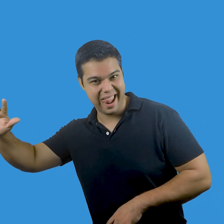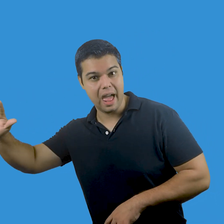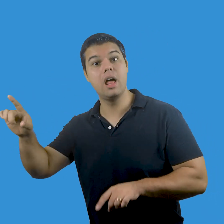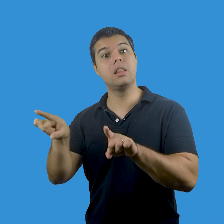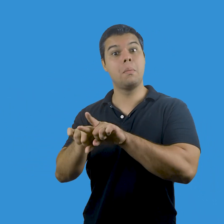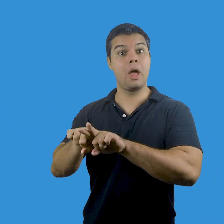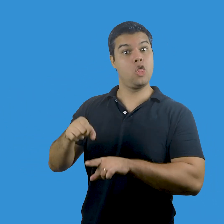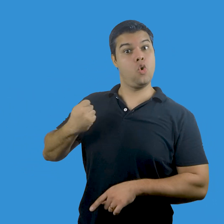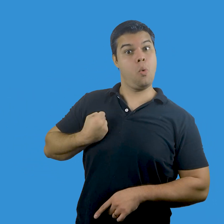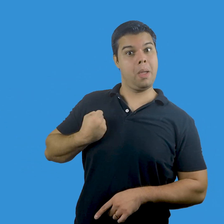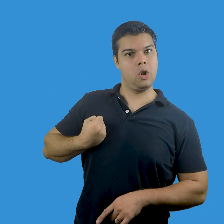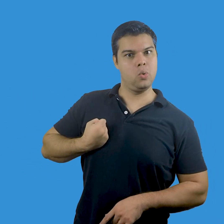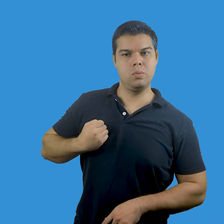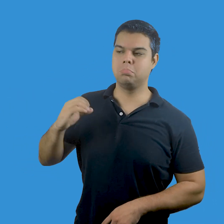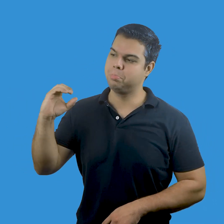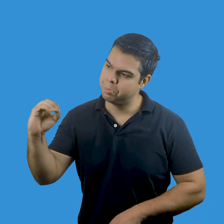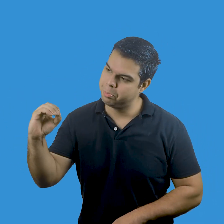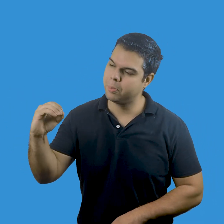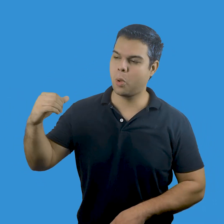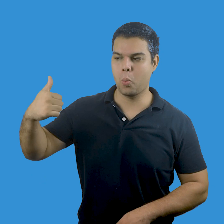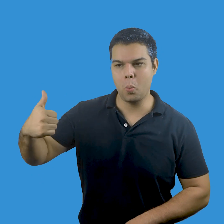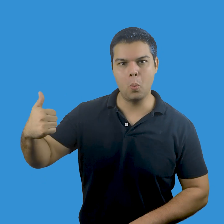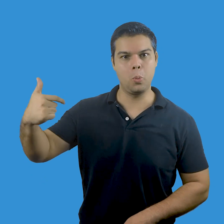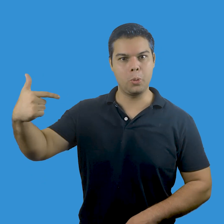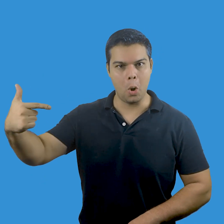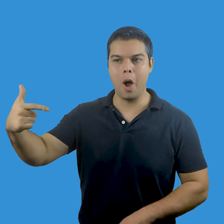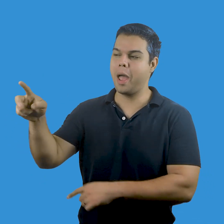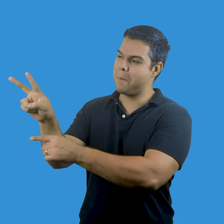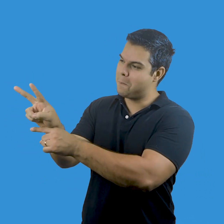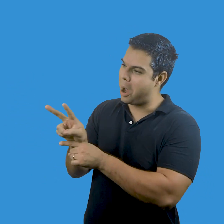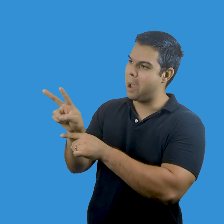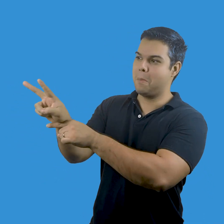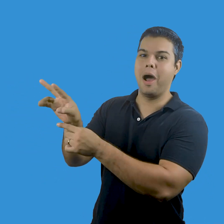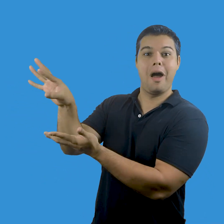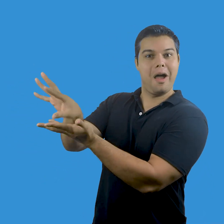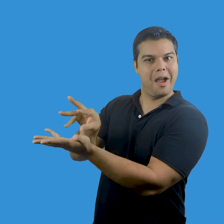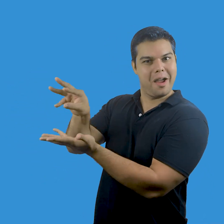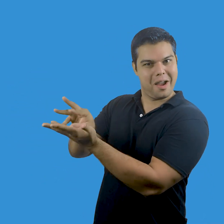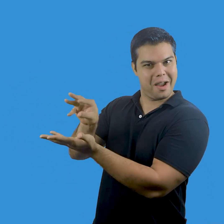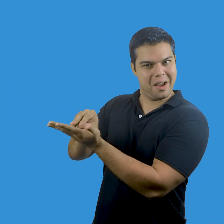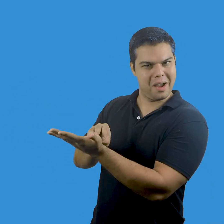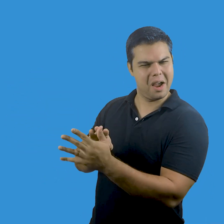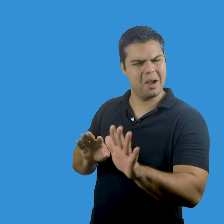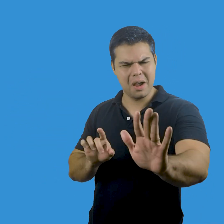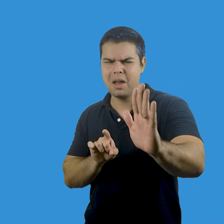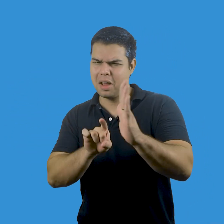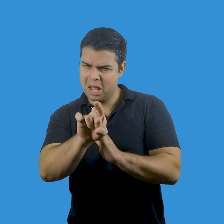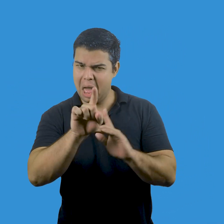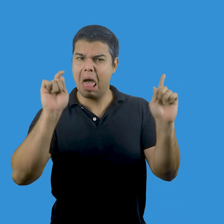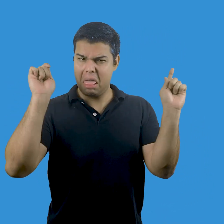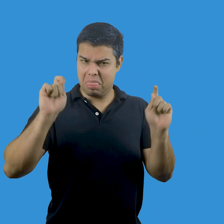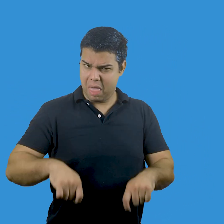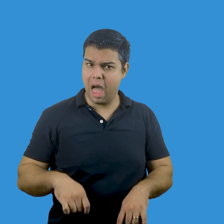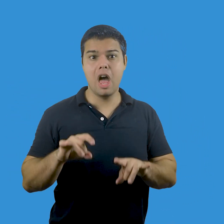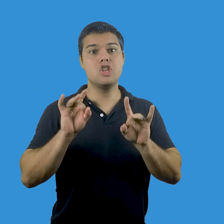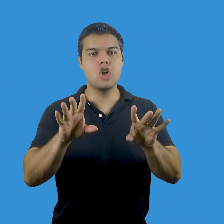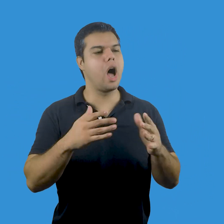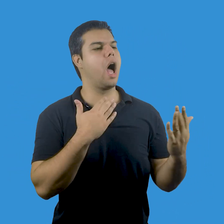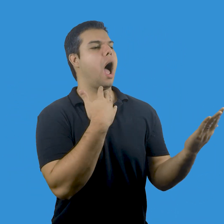números. Mas é importante lembrar que é impossível entabular uma conversação usando